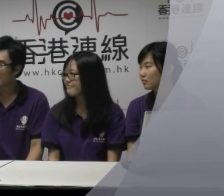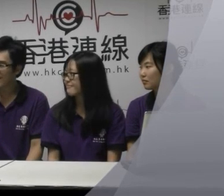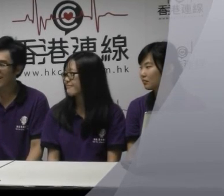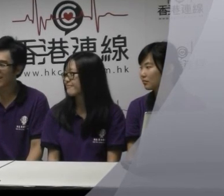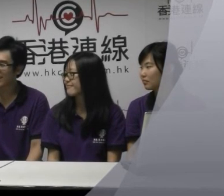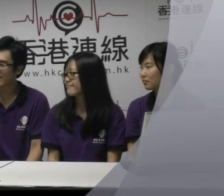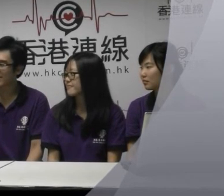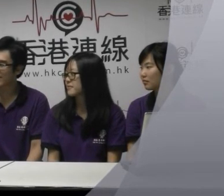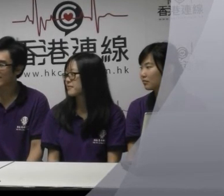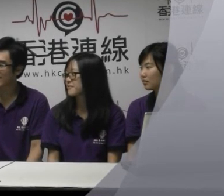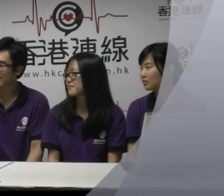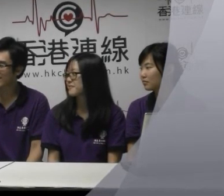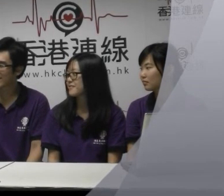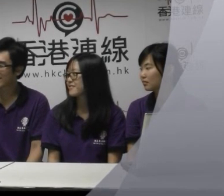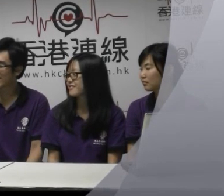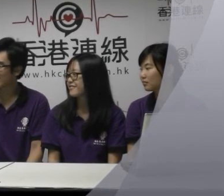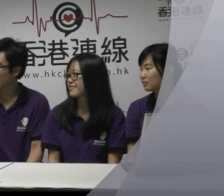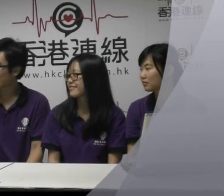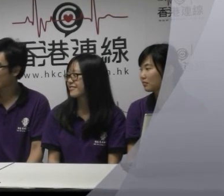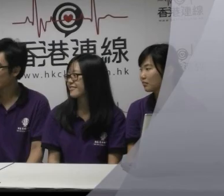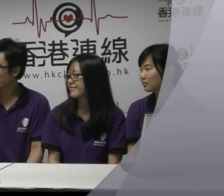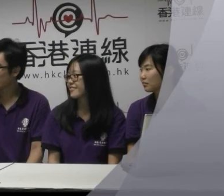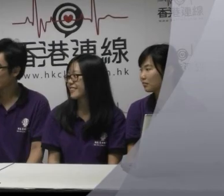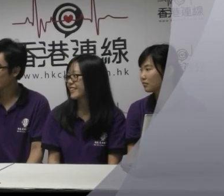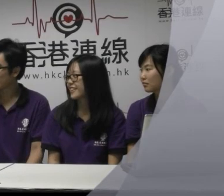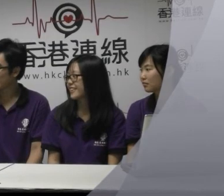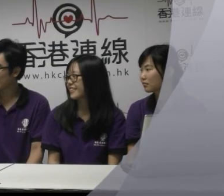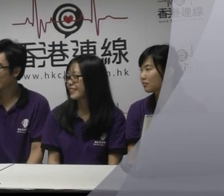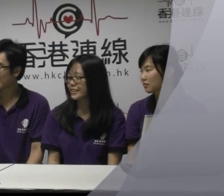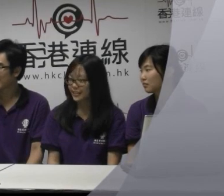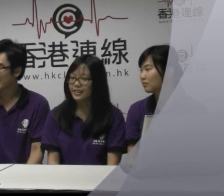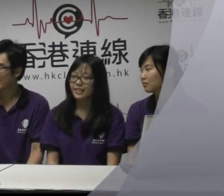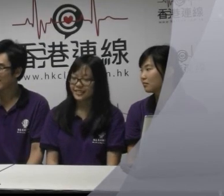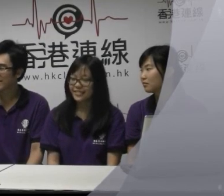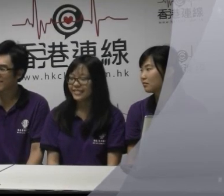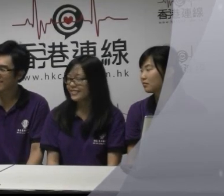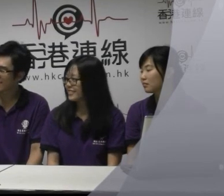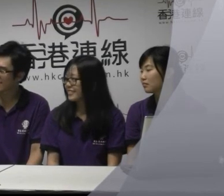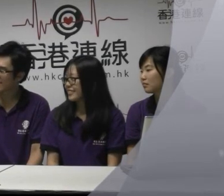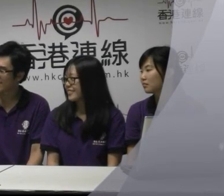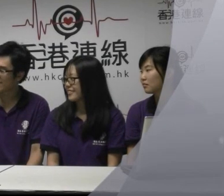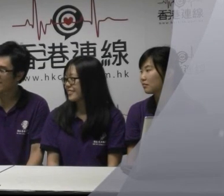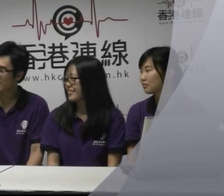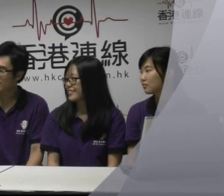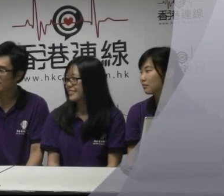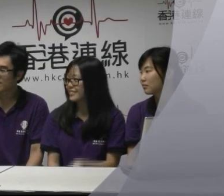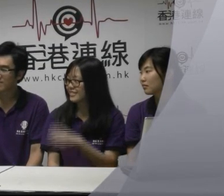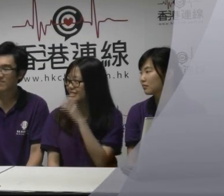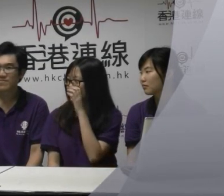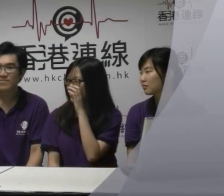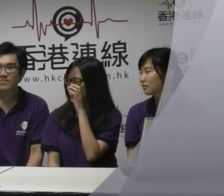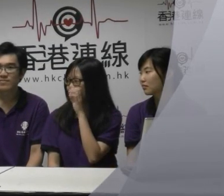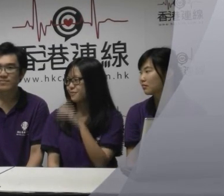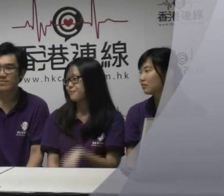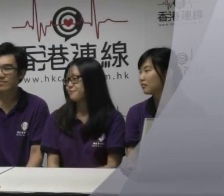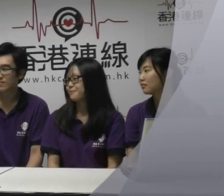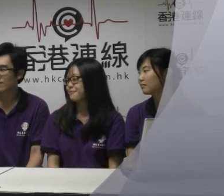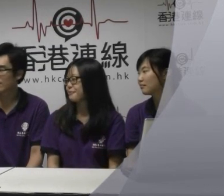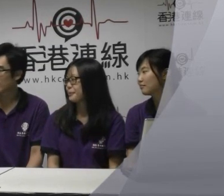係要 show 啲真係同佢哋有拉力嘅嘢嘅。咁所以咧，而家咧就係呢個叫做咧，我哋會示範一啲